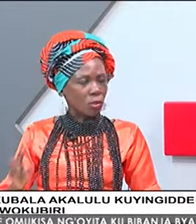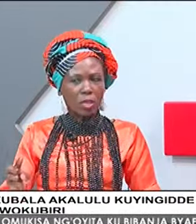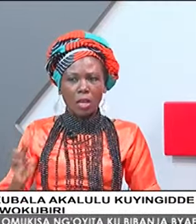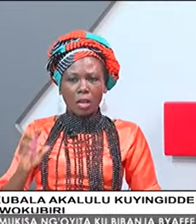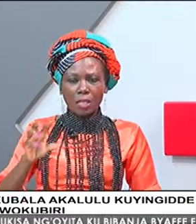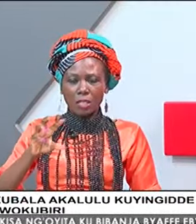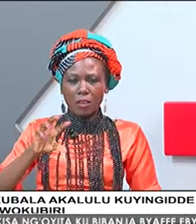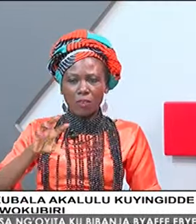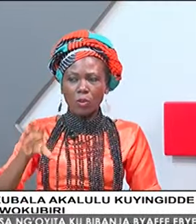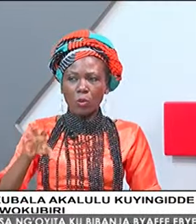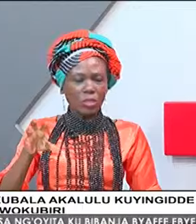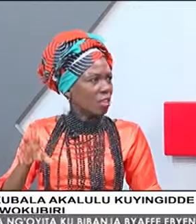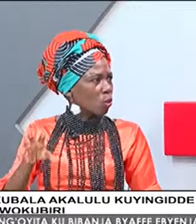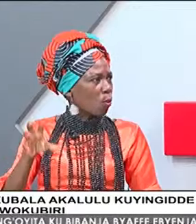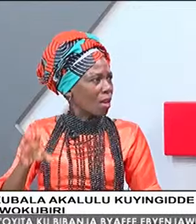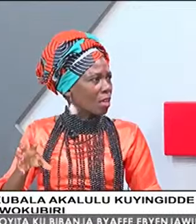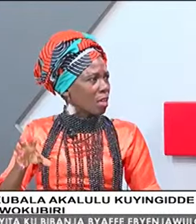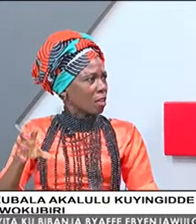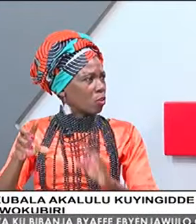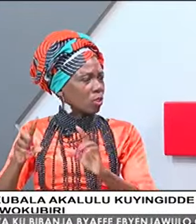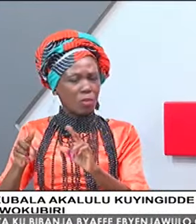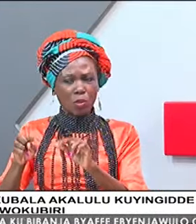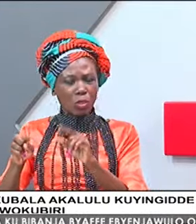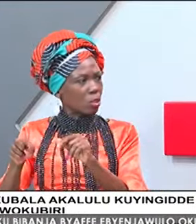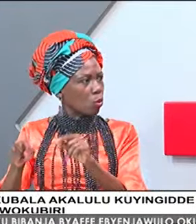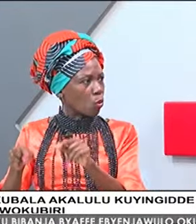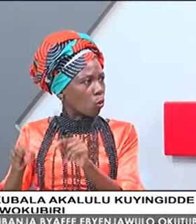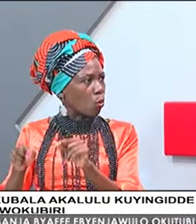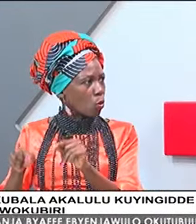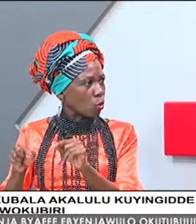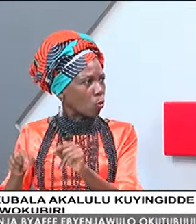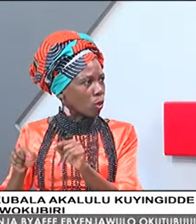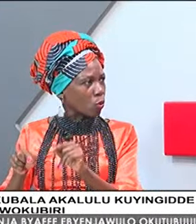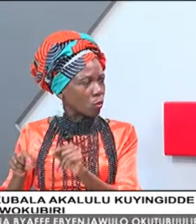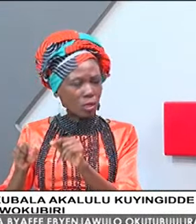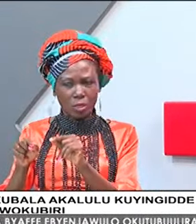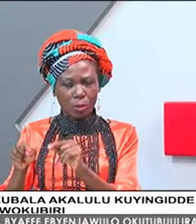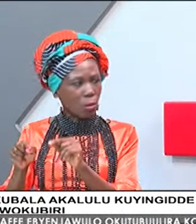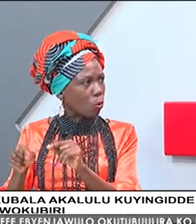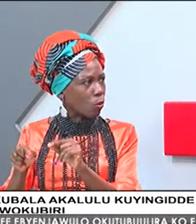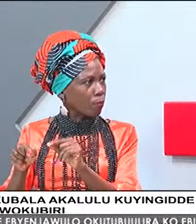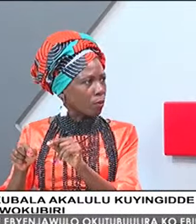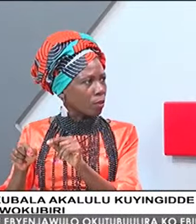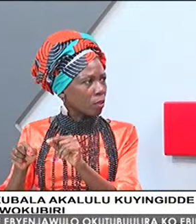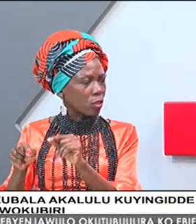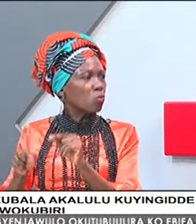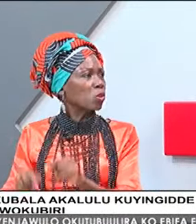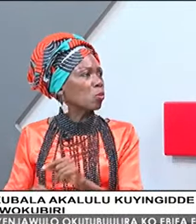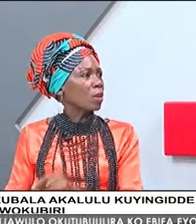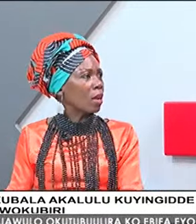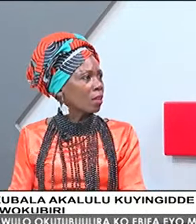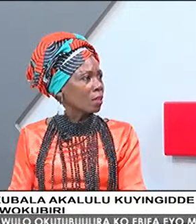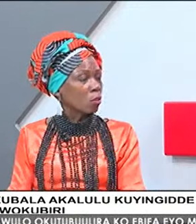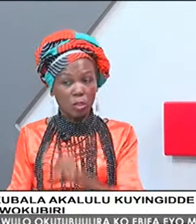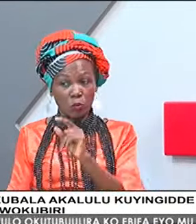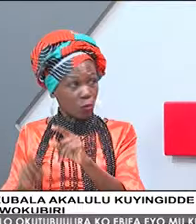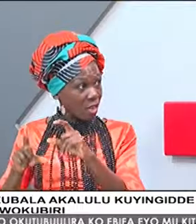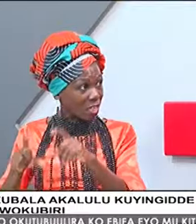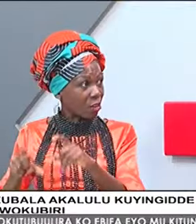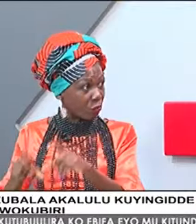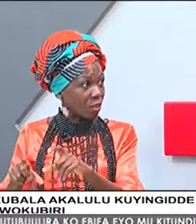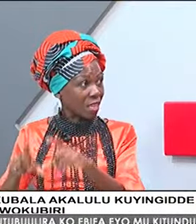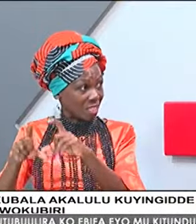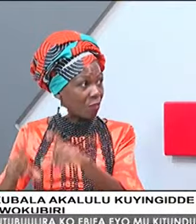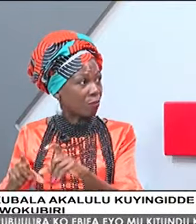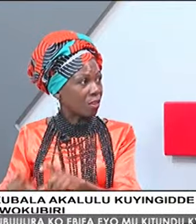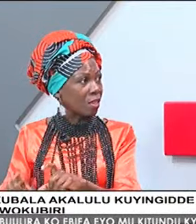bankoze kati kyenva ndowooza nti oba ndooza demokuraasi ono gwe twesibako tetumusobola ndooza tufune